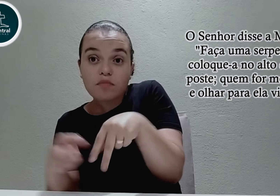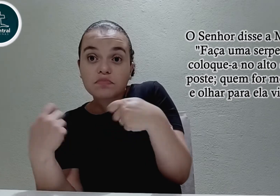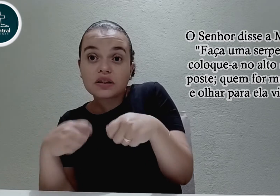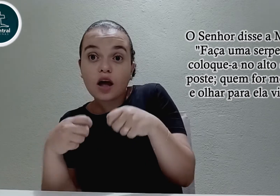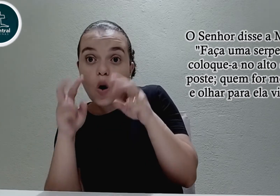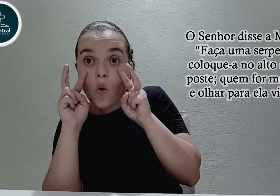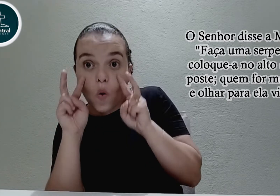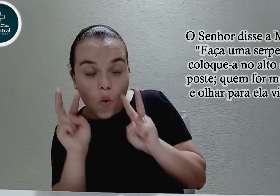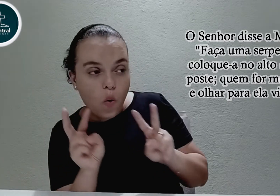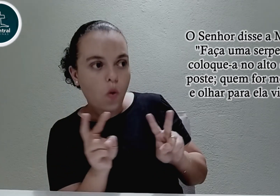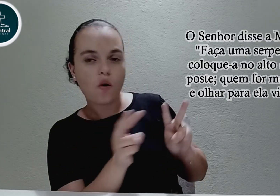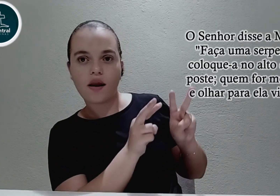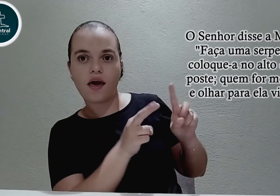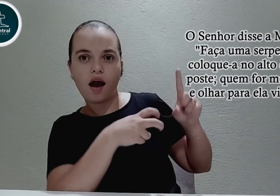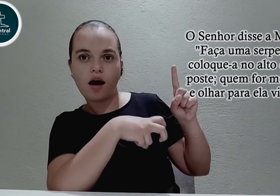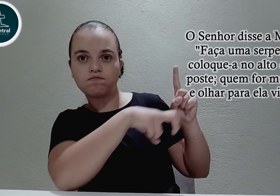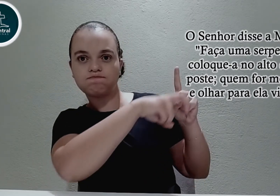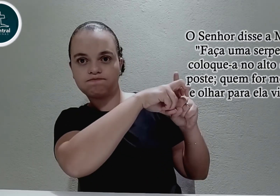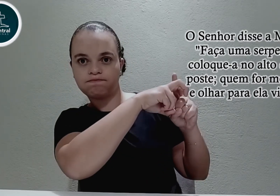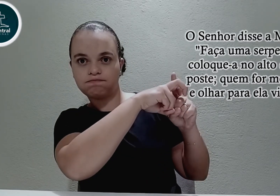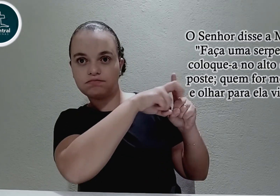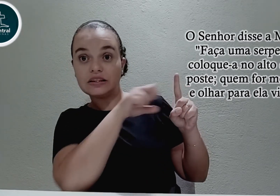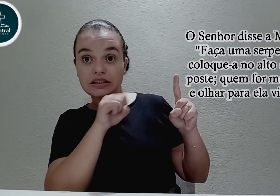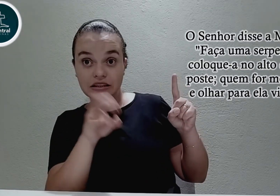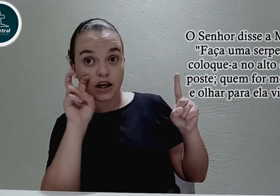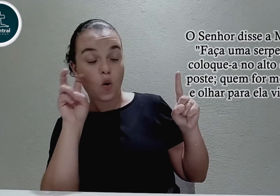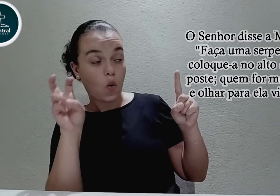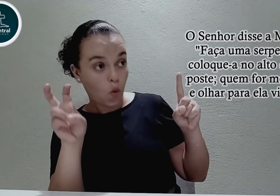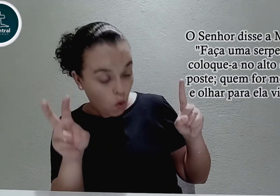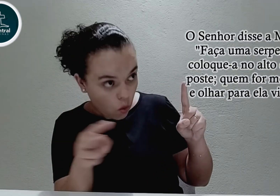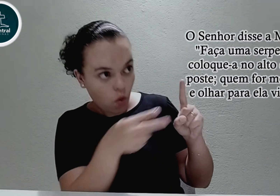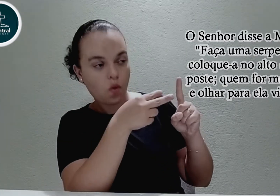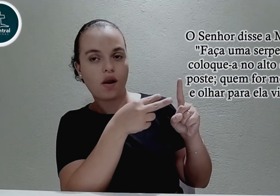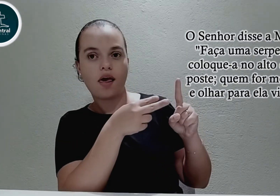Quem for mordido e olhar para ela,